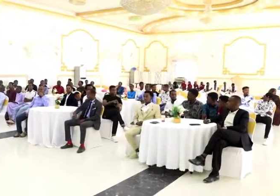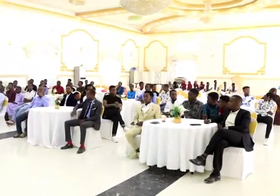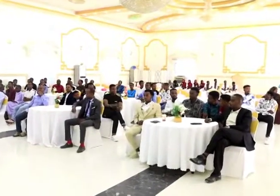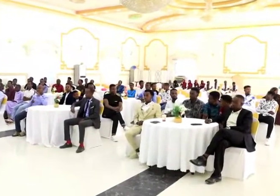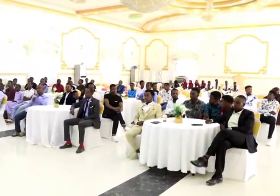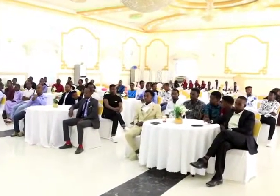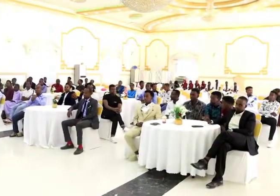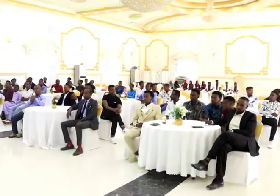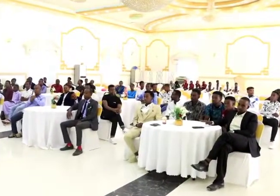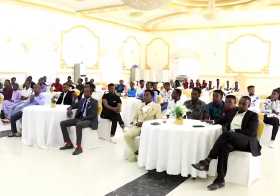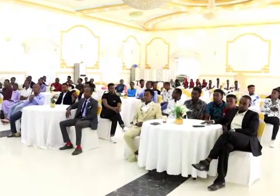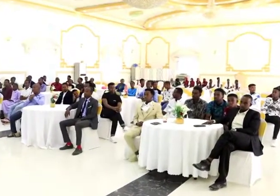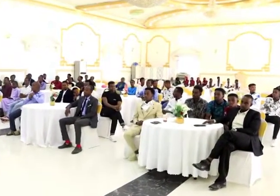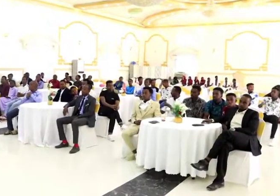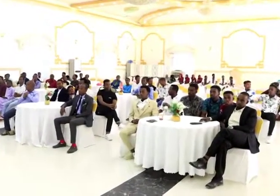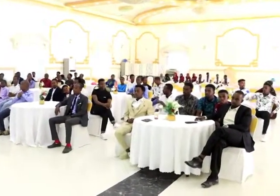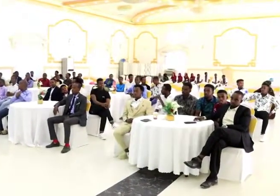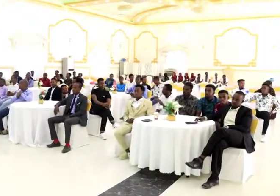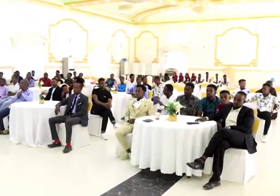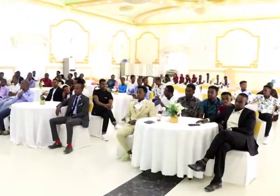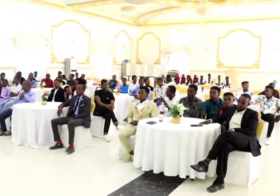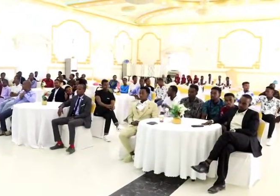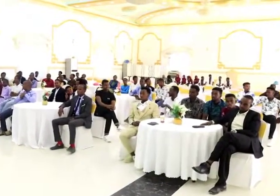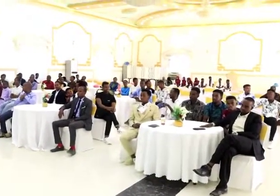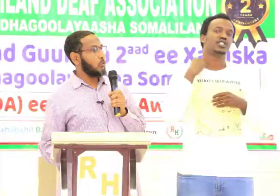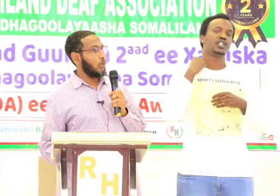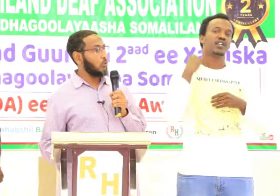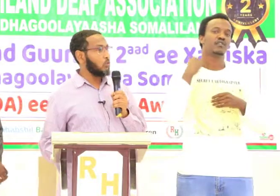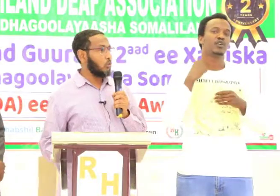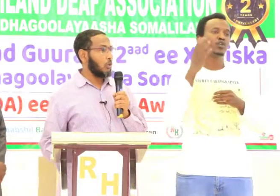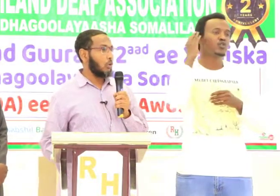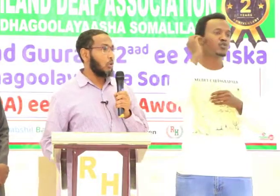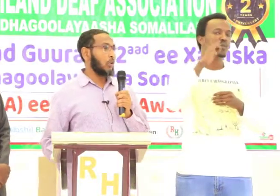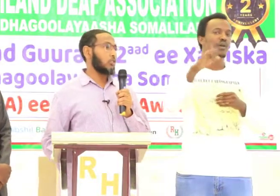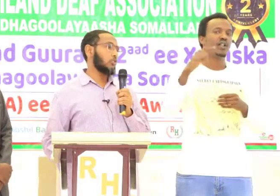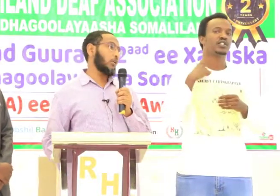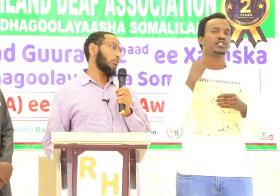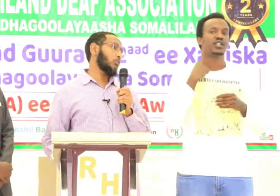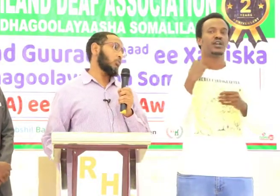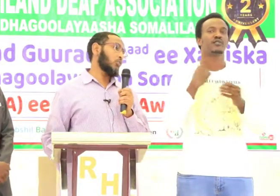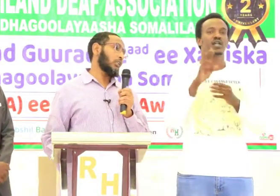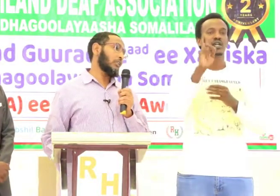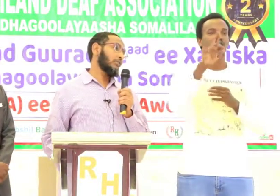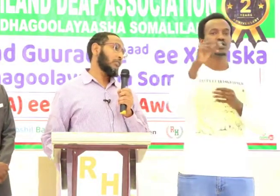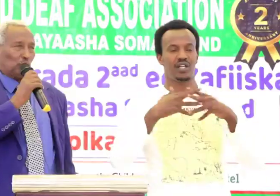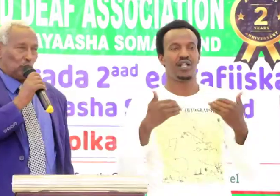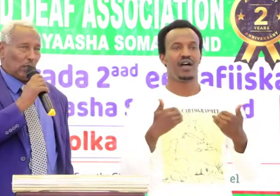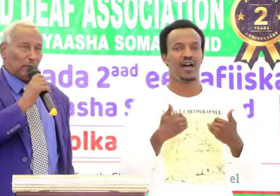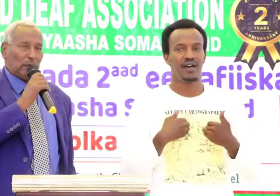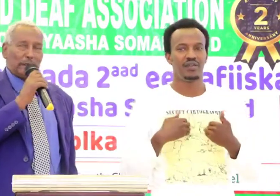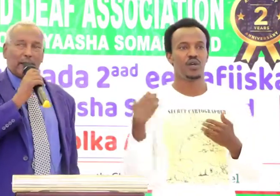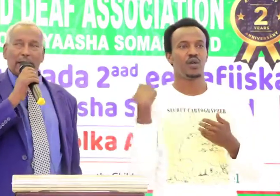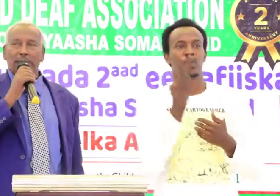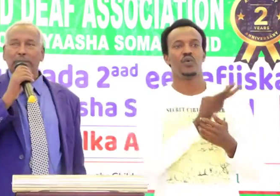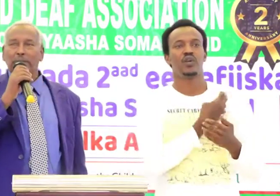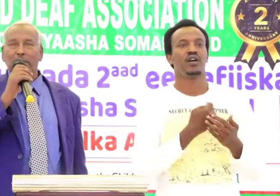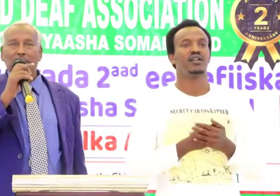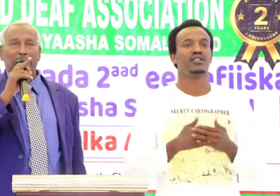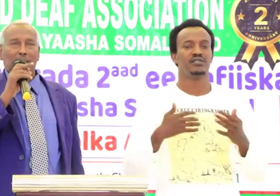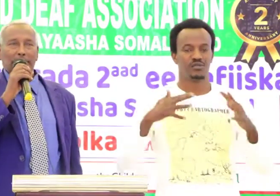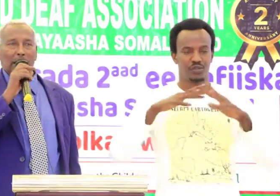qaado, run ahaantii sumcadna way soo hooyeen Soomaalilandna, sumcadda u soo hooyeen gobolkana, sumcadda u soo hooyeen. Isku dhex